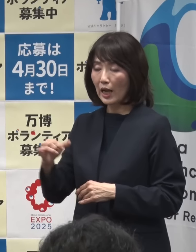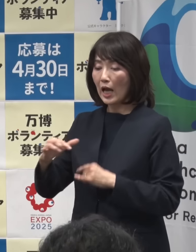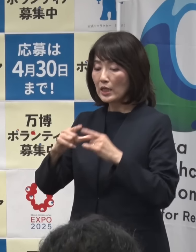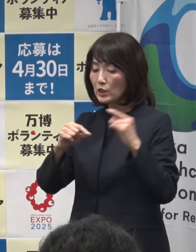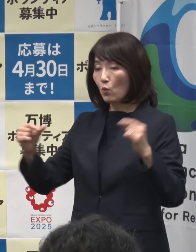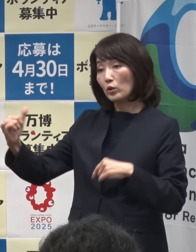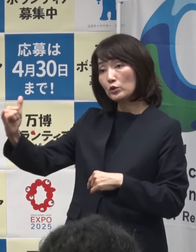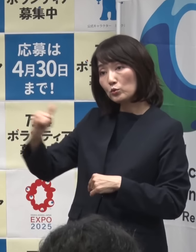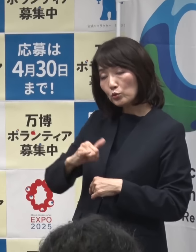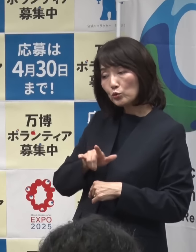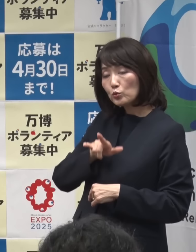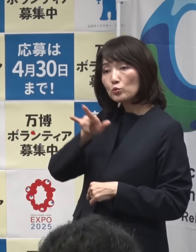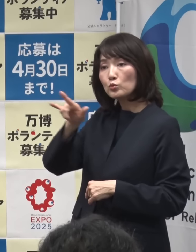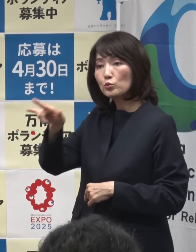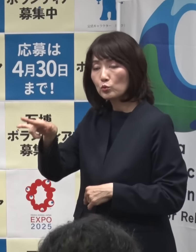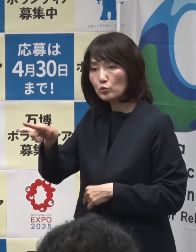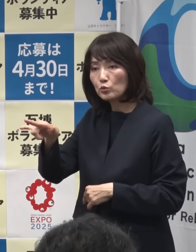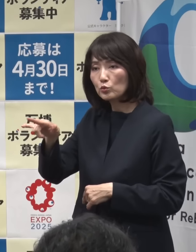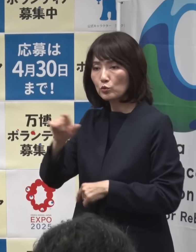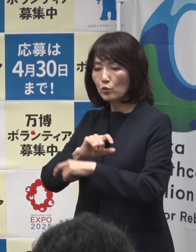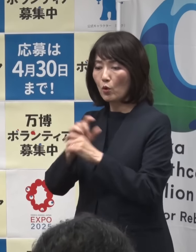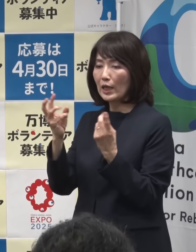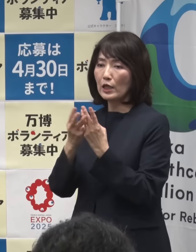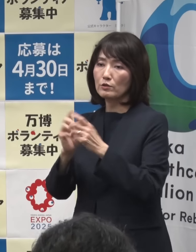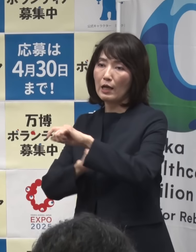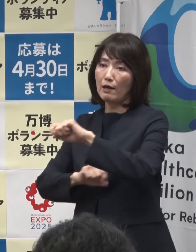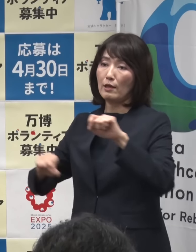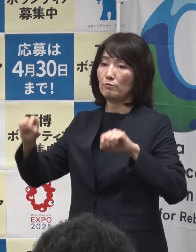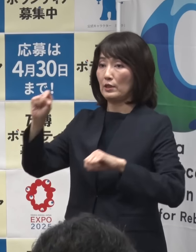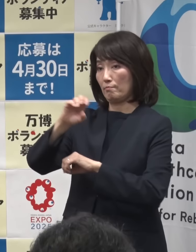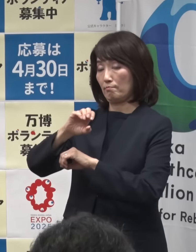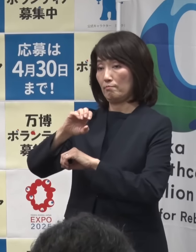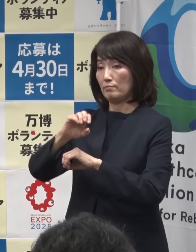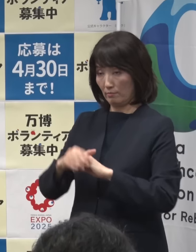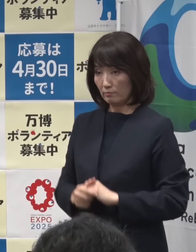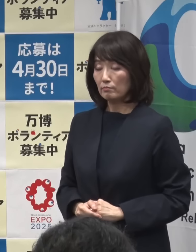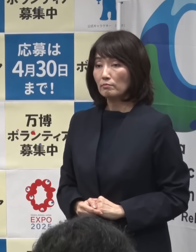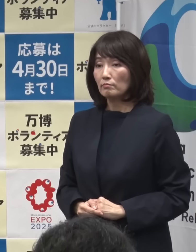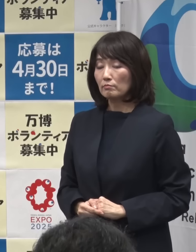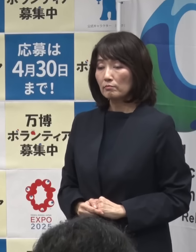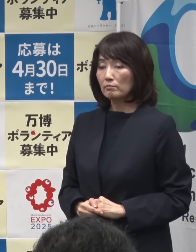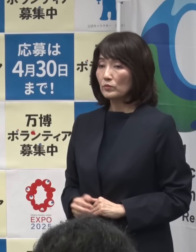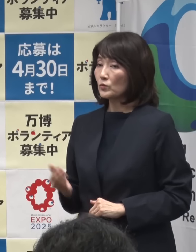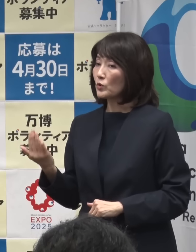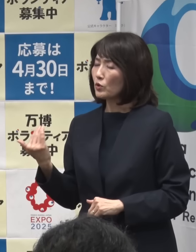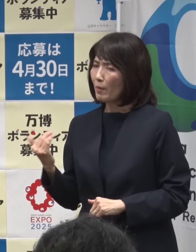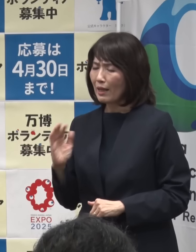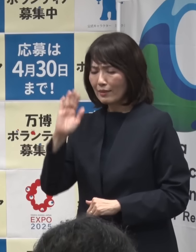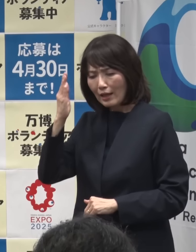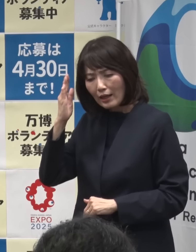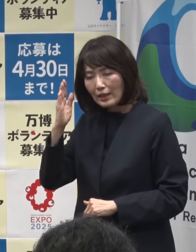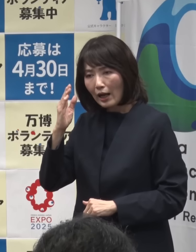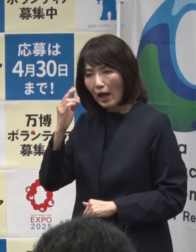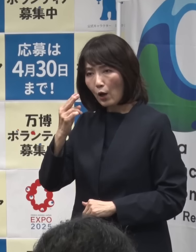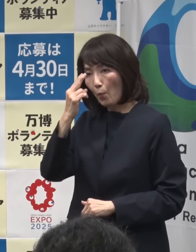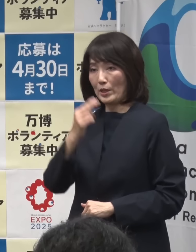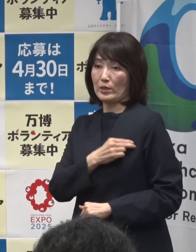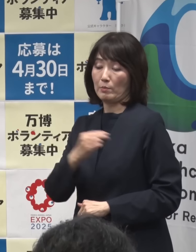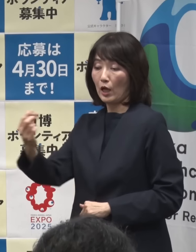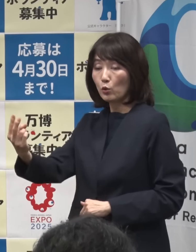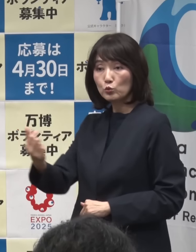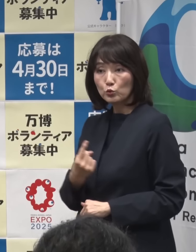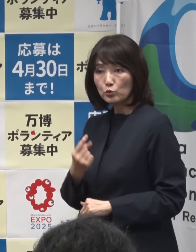本に来る人と日本からベトナムが行く人と逆転したというふうにも聞いています。あの少し前だったらなかなか考えられない状態になってます